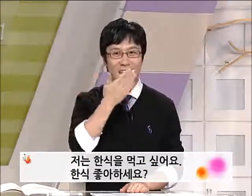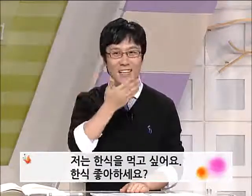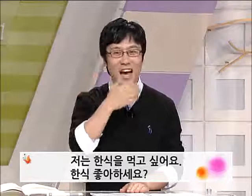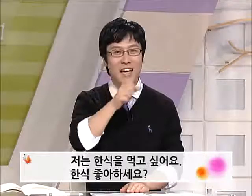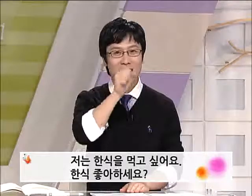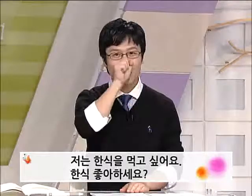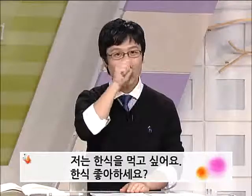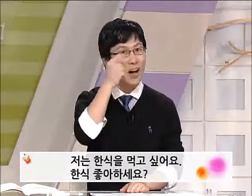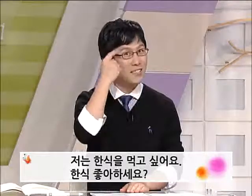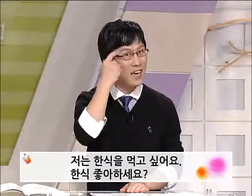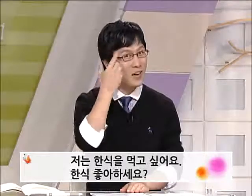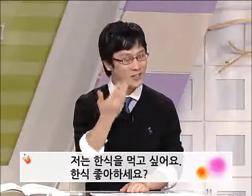한식 좋아하세요?